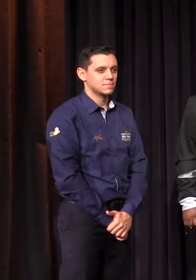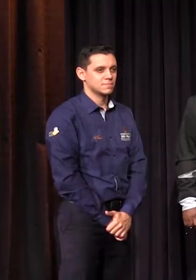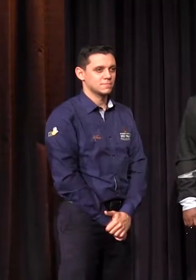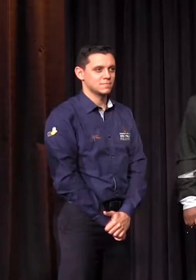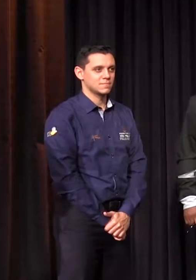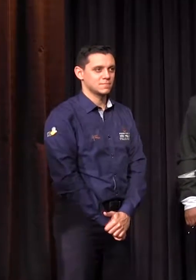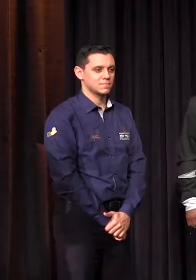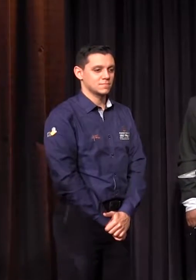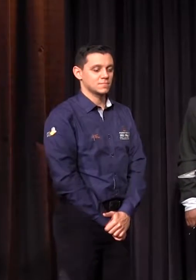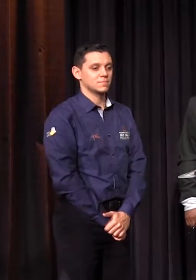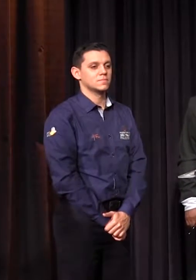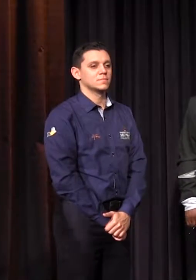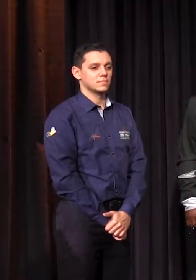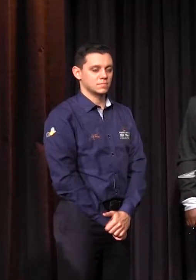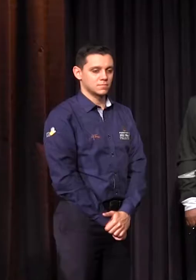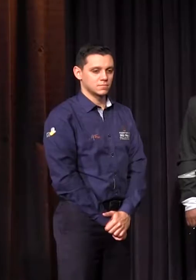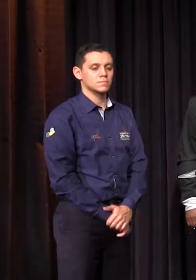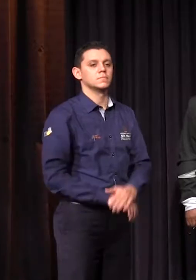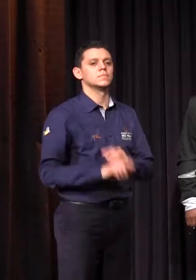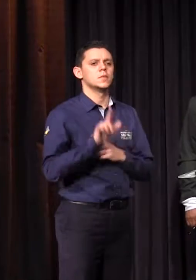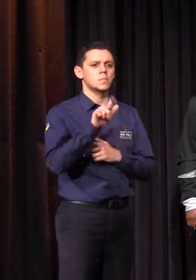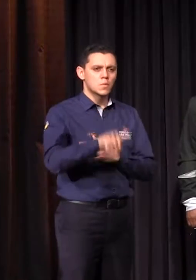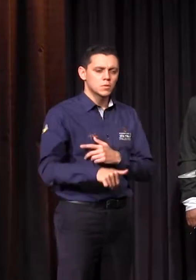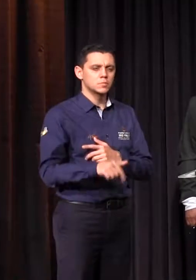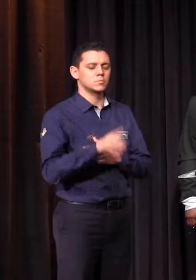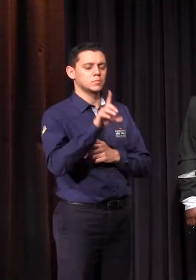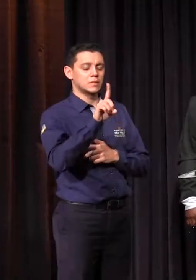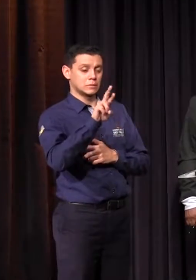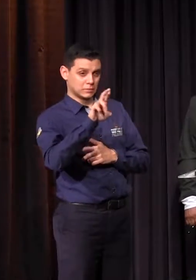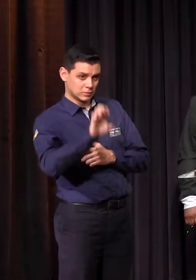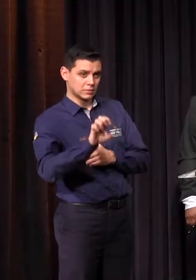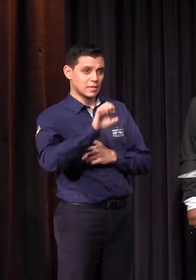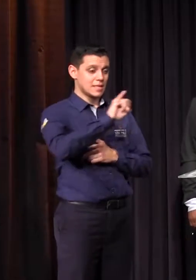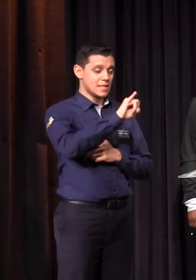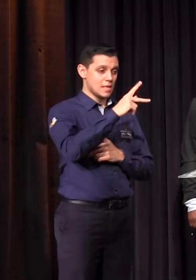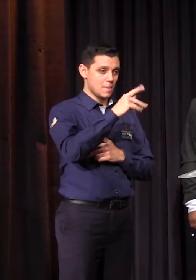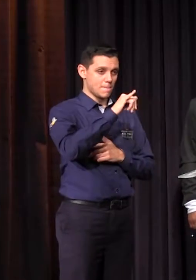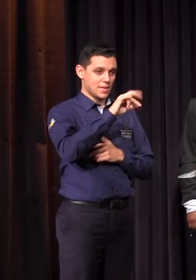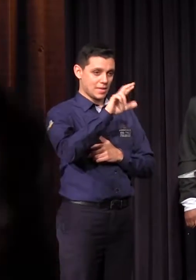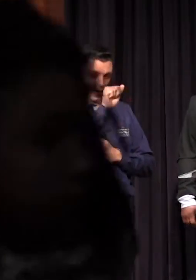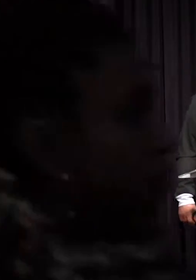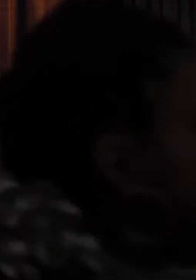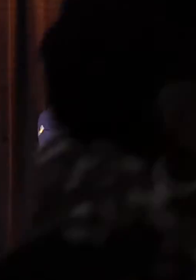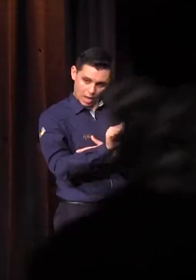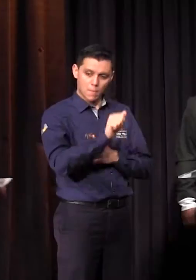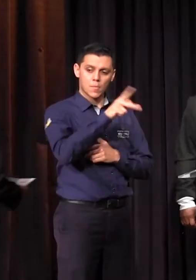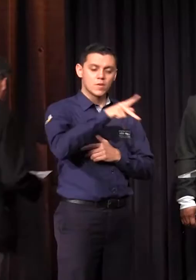em seguida a diretoria do ypiranga professor braz rodrigues nogueira